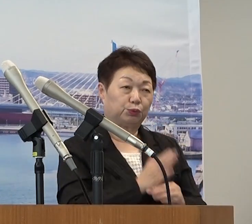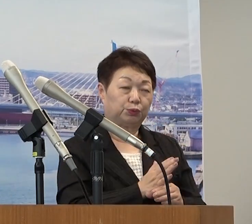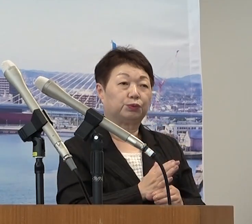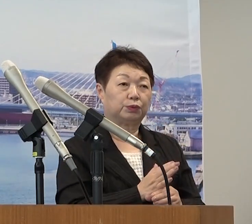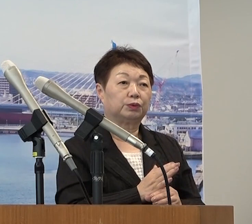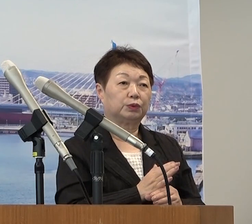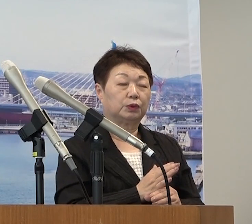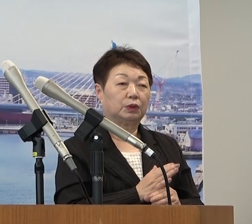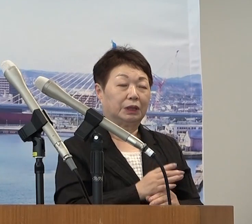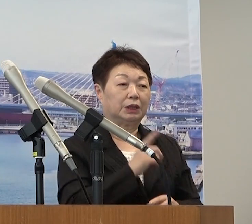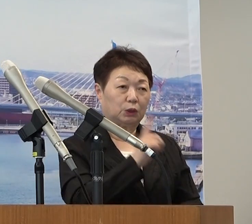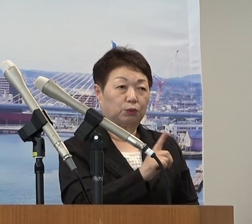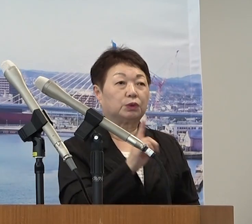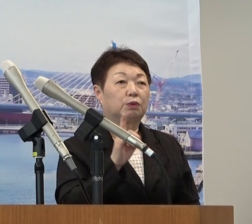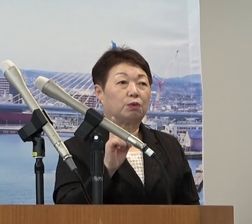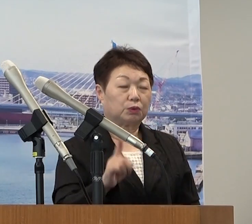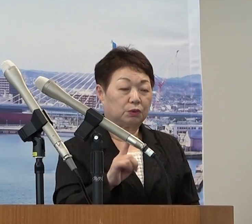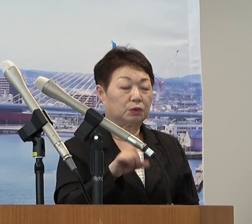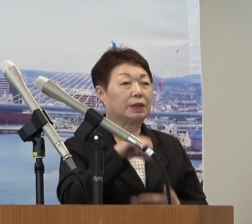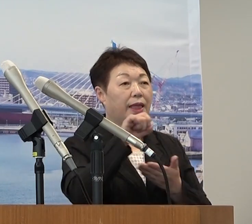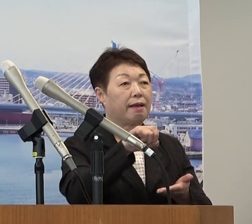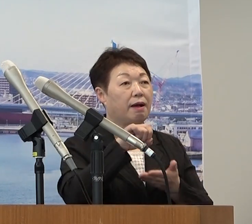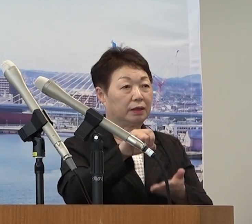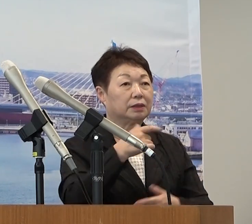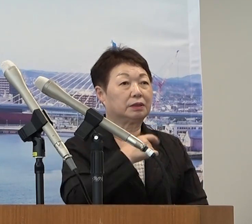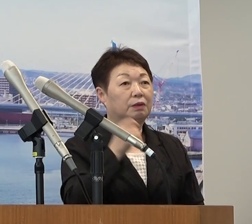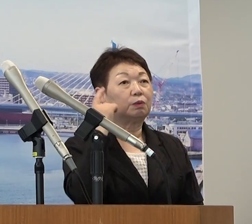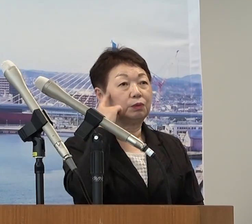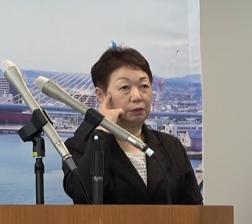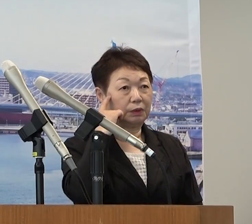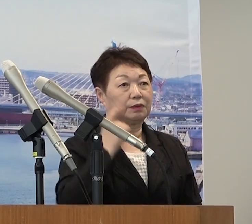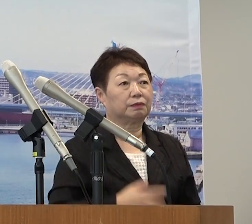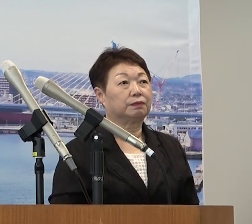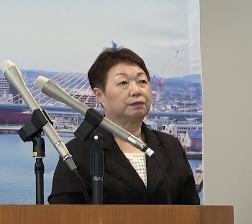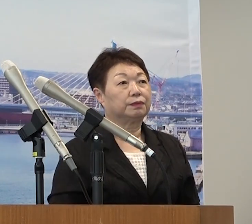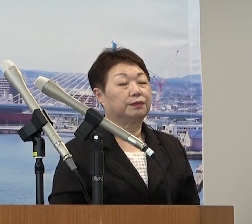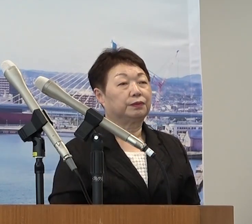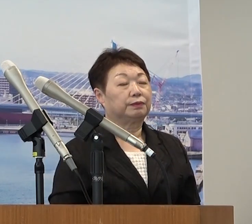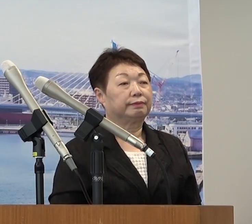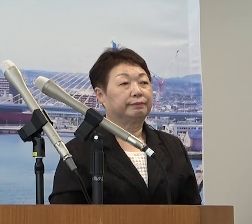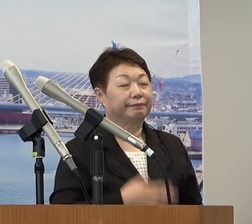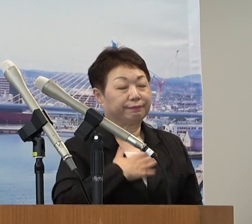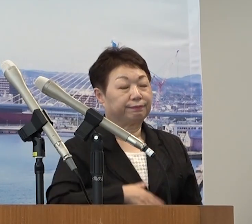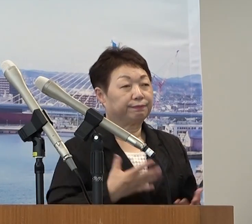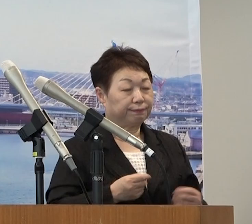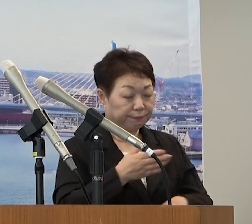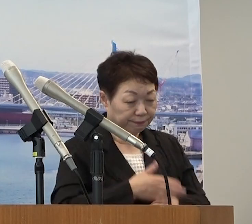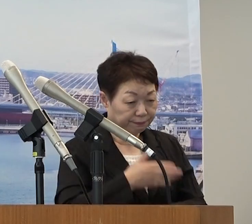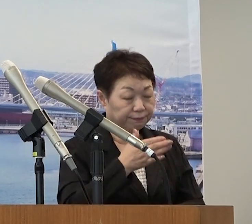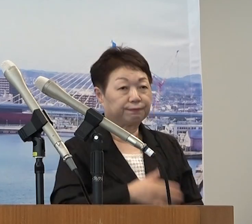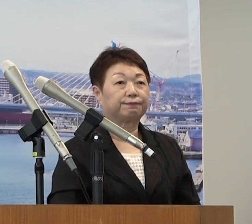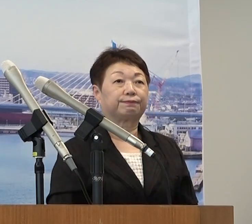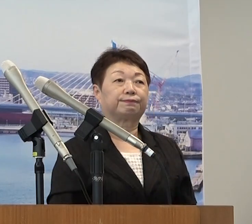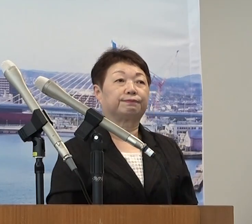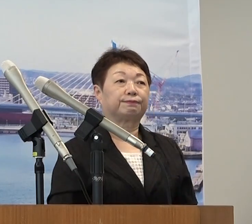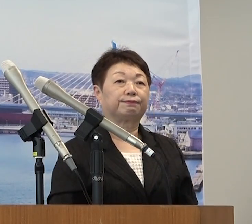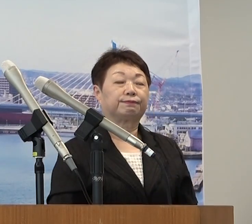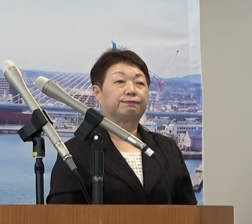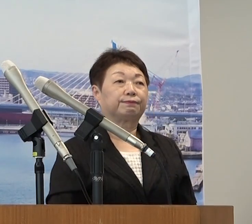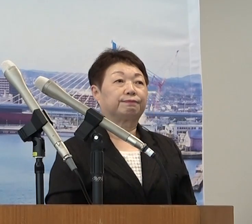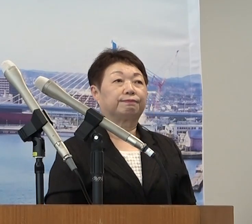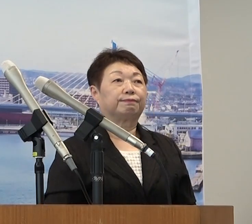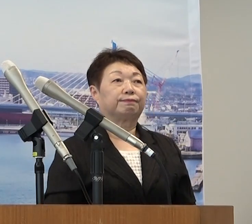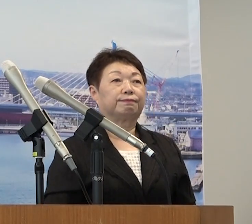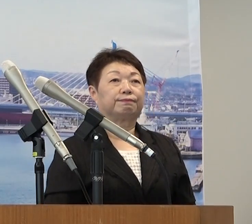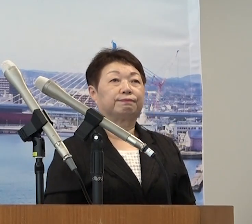、それを一つ一つ今度は提案をしていくという形になると思います。 ありがとうございます。 はい、